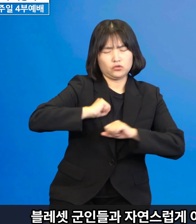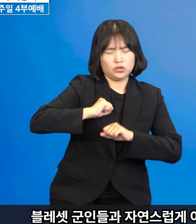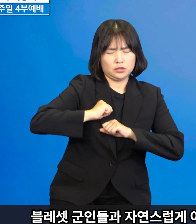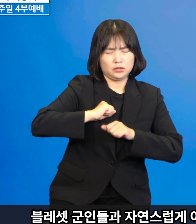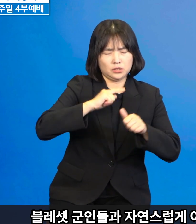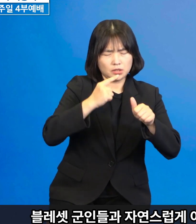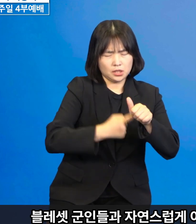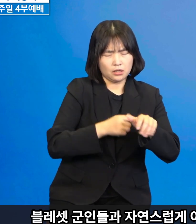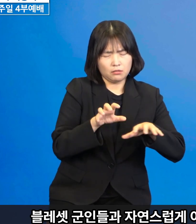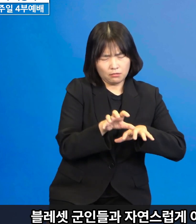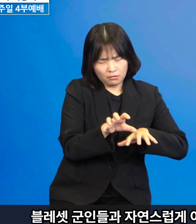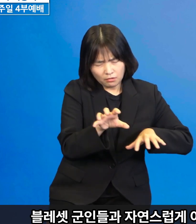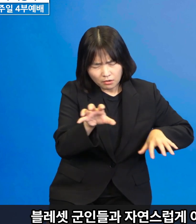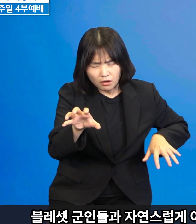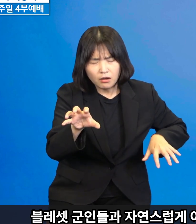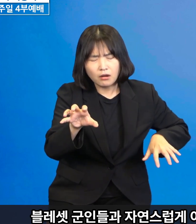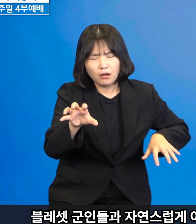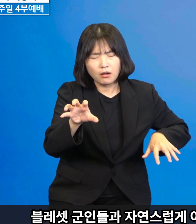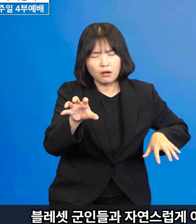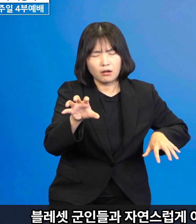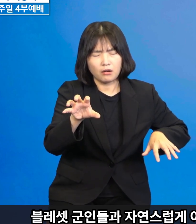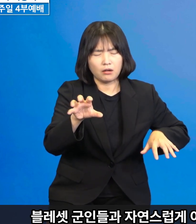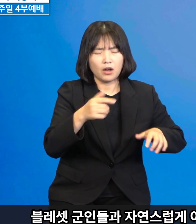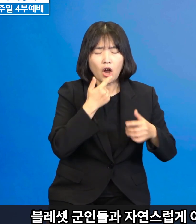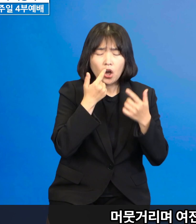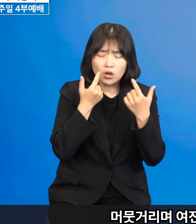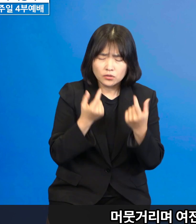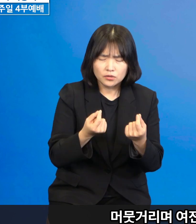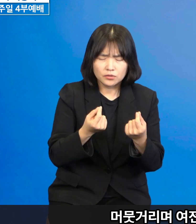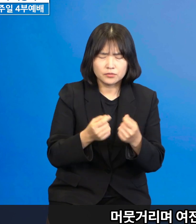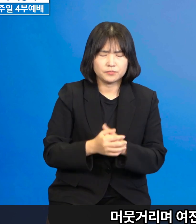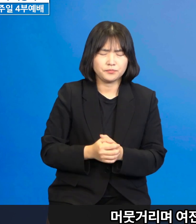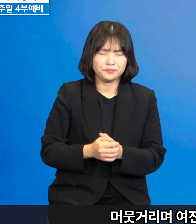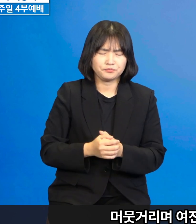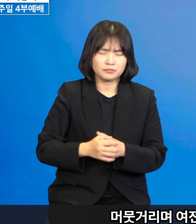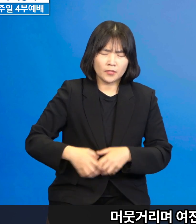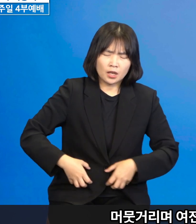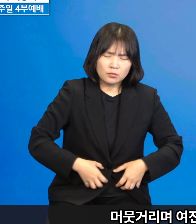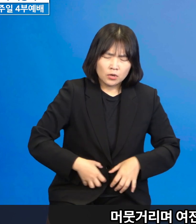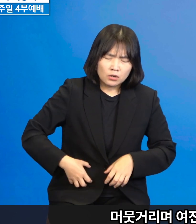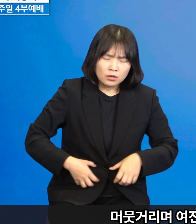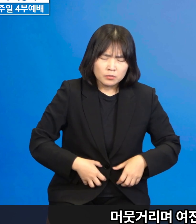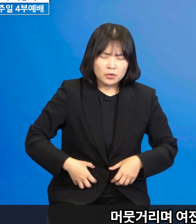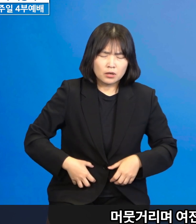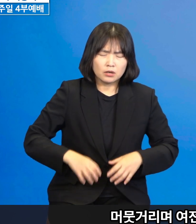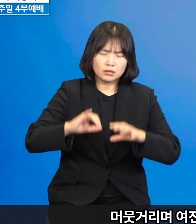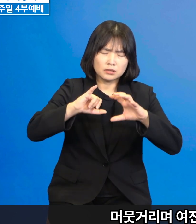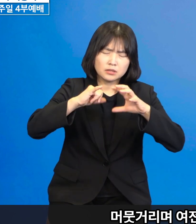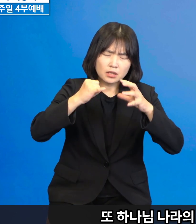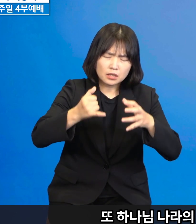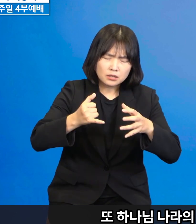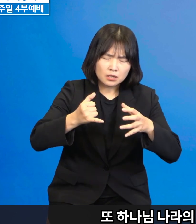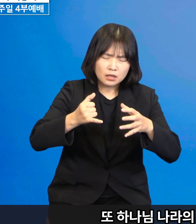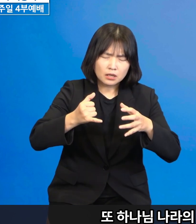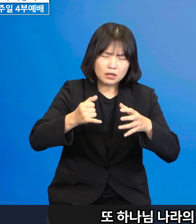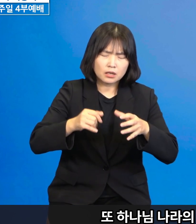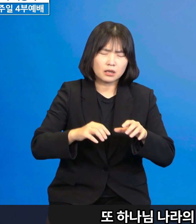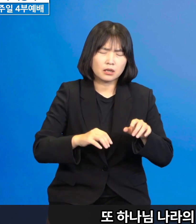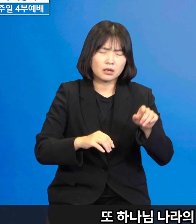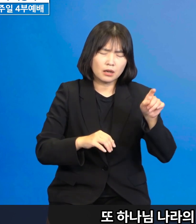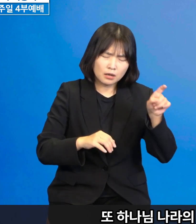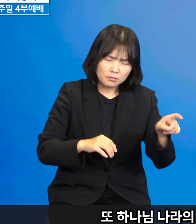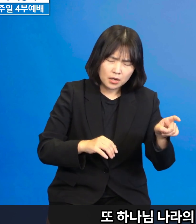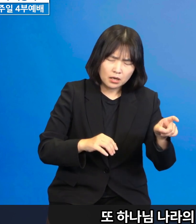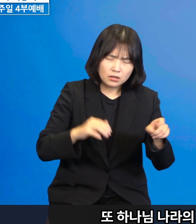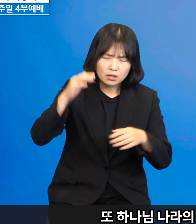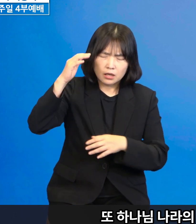자연스럽게 어려움 없이 헤어지게 되었던 것처럼 머뭇거리며 여전히 세상에도 한 발을 또 하나님